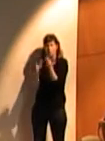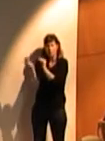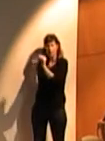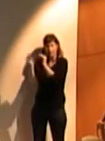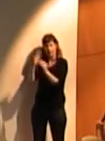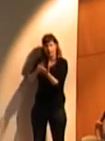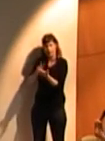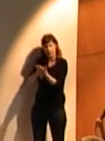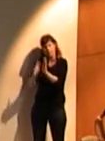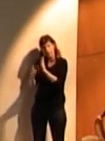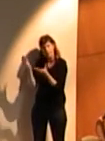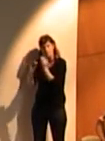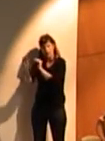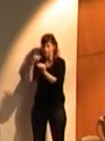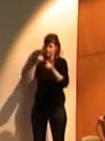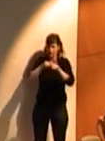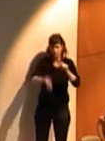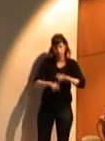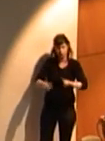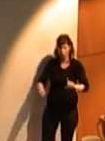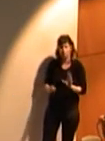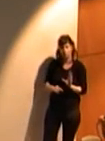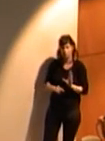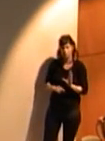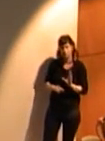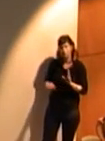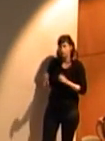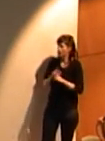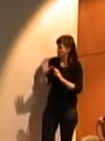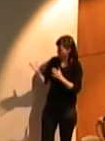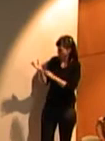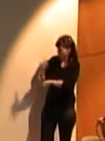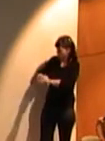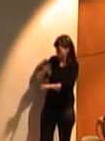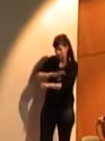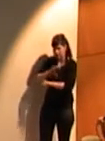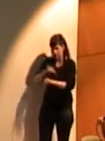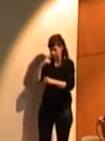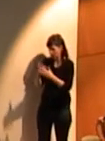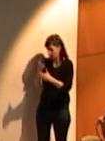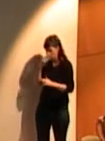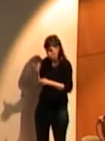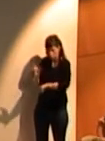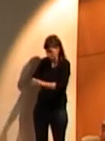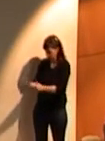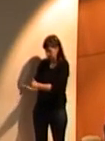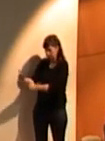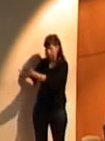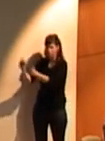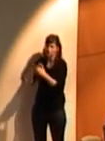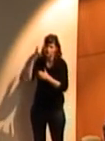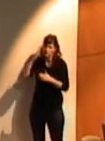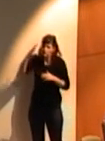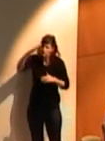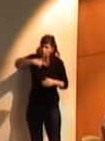mais ça reste une maquette, donc pas forcément avec des matériaux pérennes. Et que là, on a mis de suite en situation, plutôt que de... On est habitué, nous, en tant